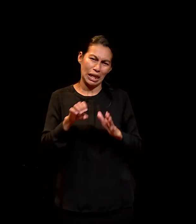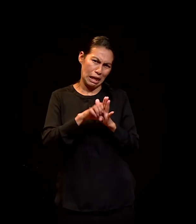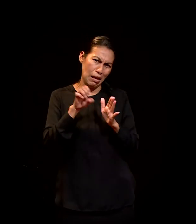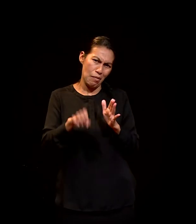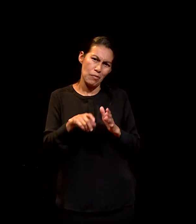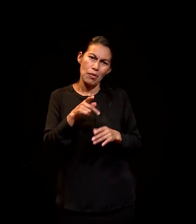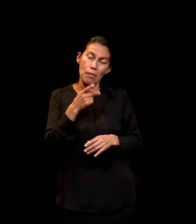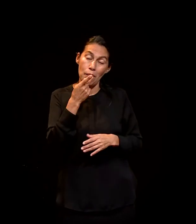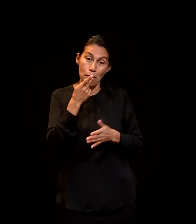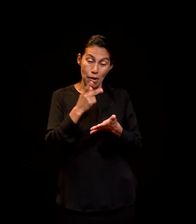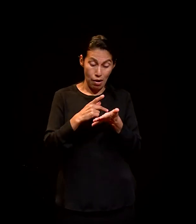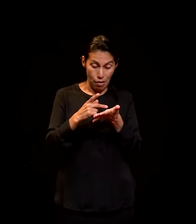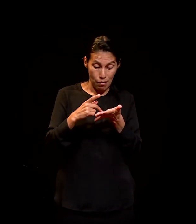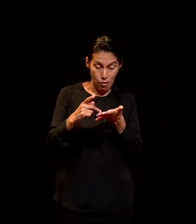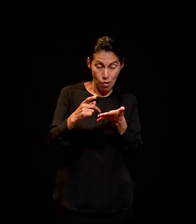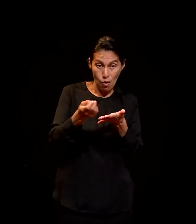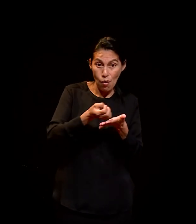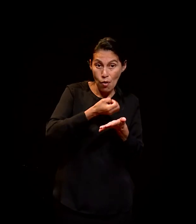hablo